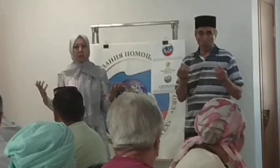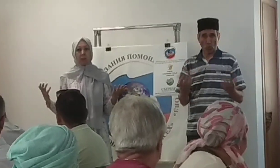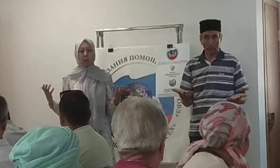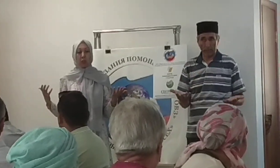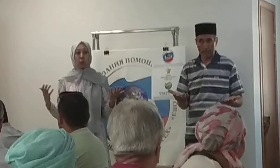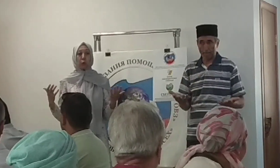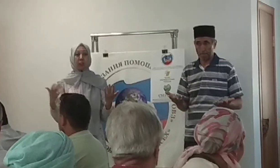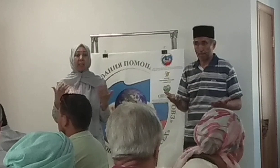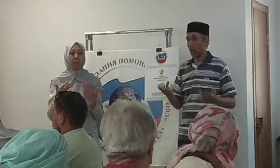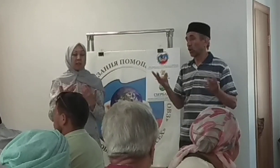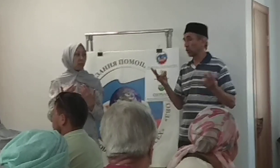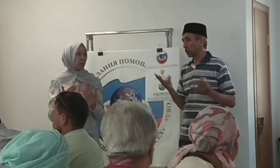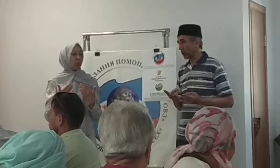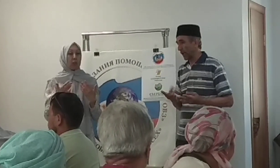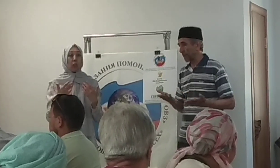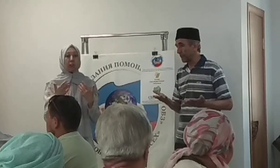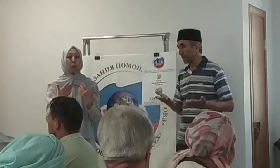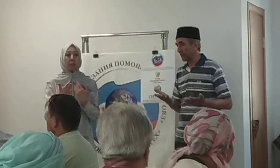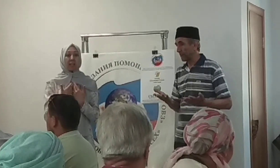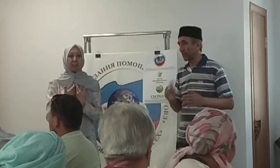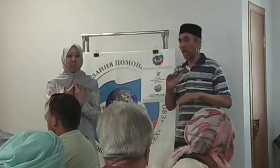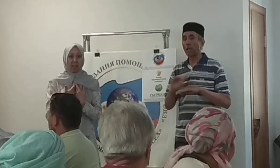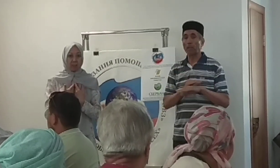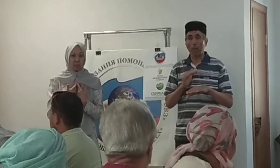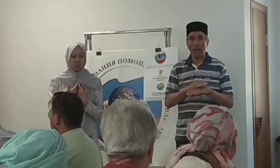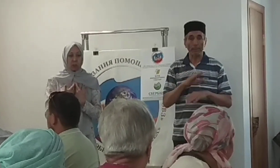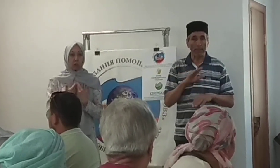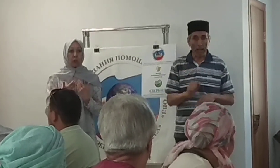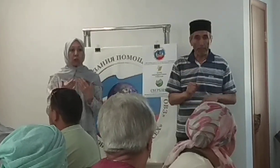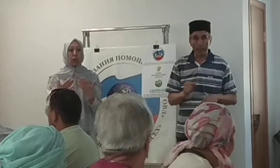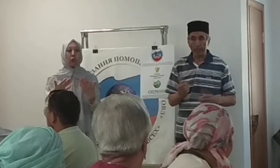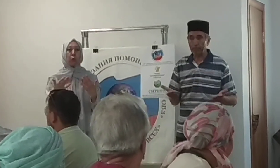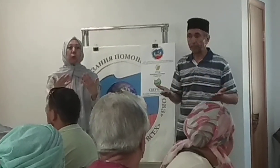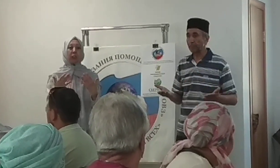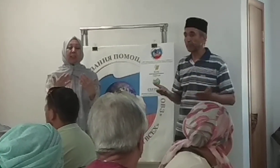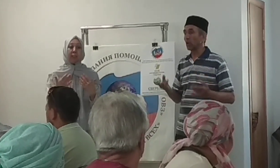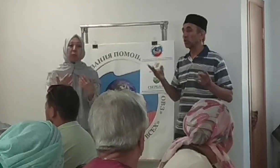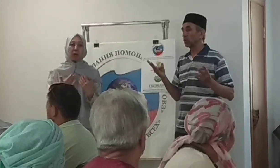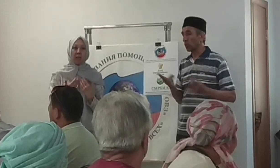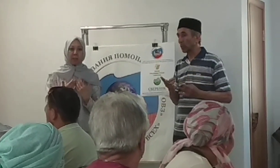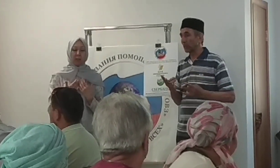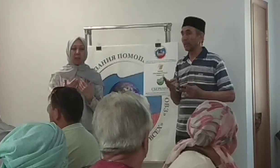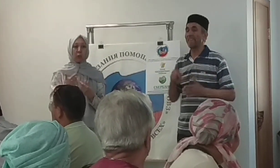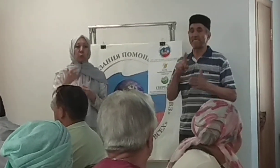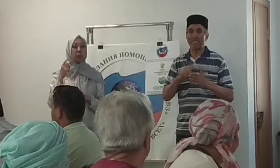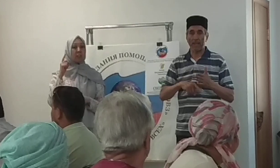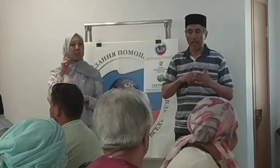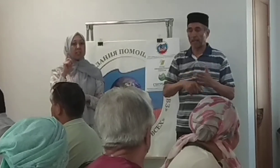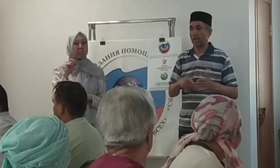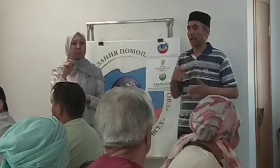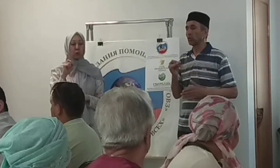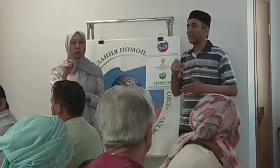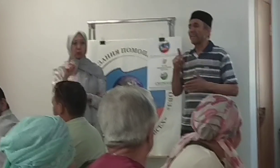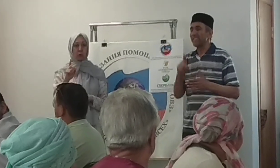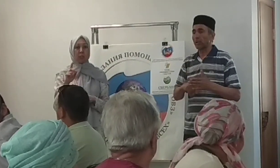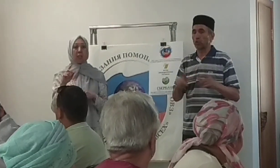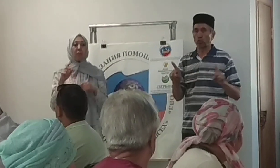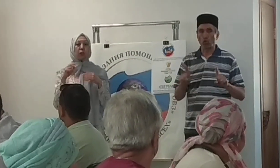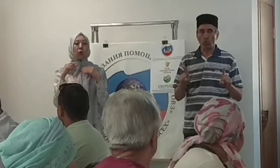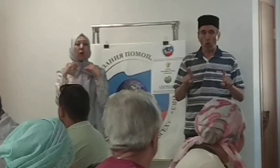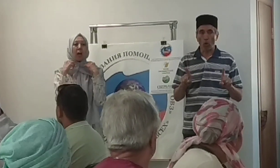просто. Нужна доброта, нужен иман, нужно верить в то,